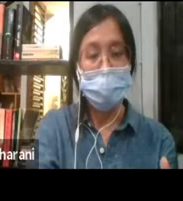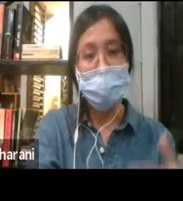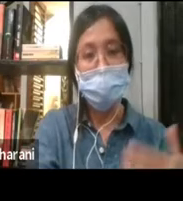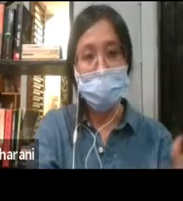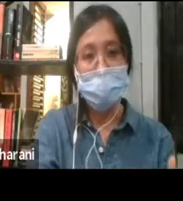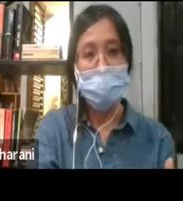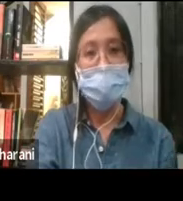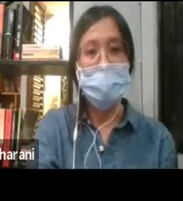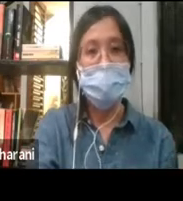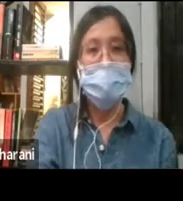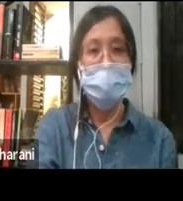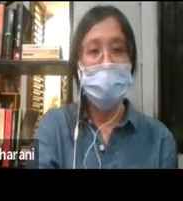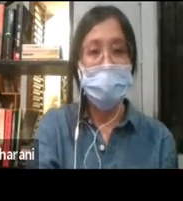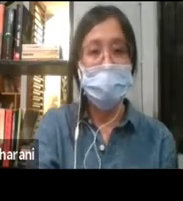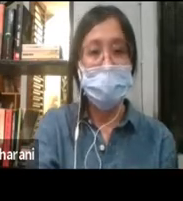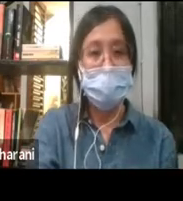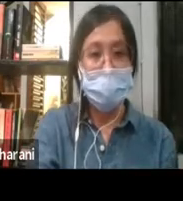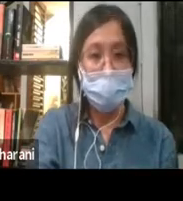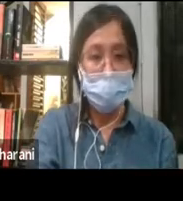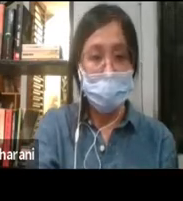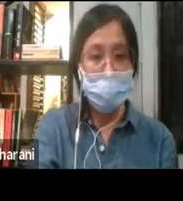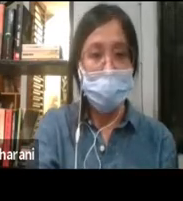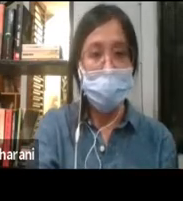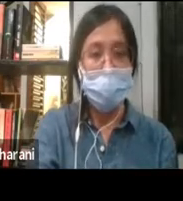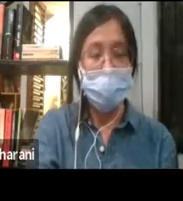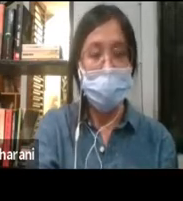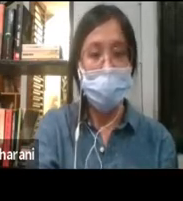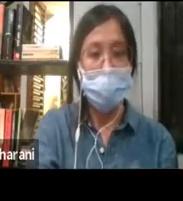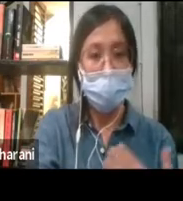kantor, panduan, jadi perencanaan,